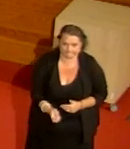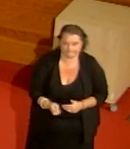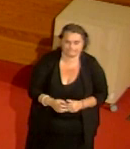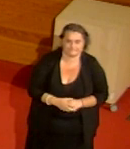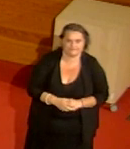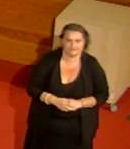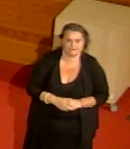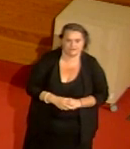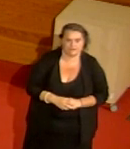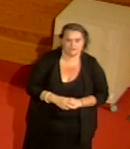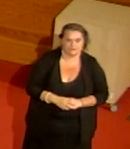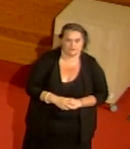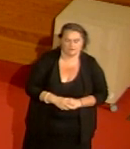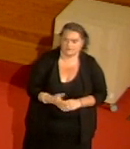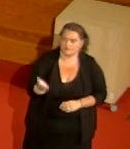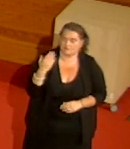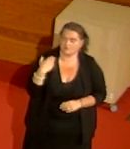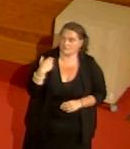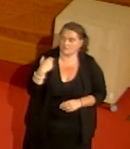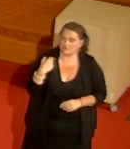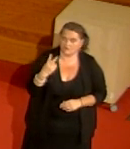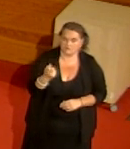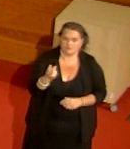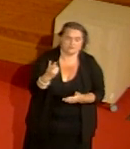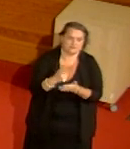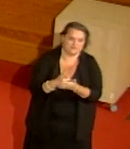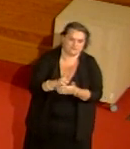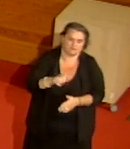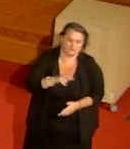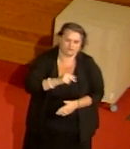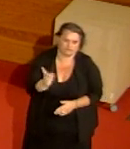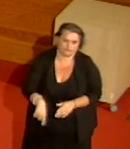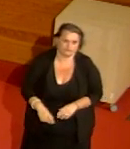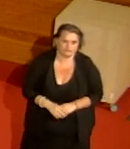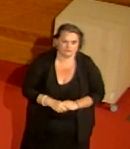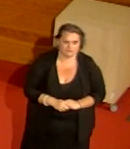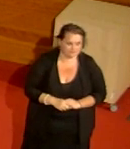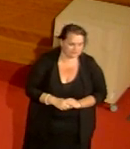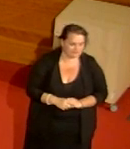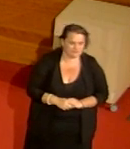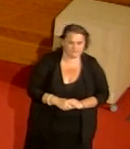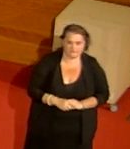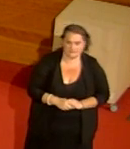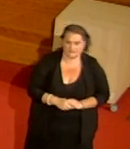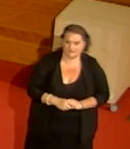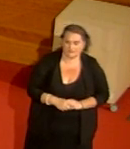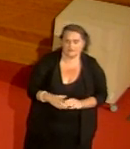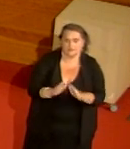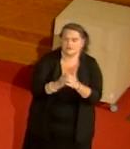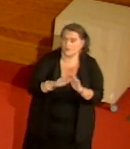22 y el premio de ensayo en el año 2017 bere Queen libur